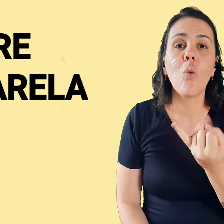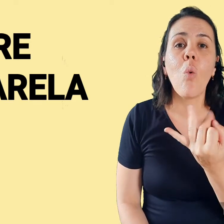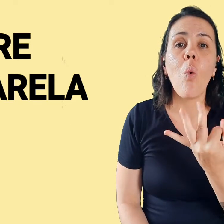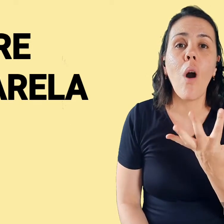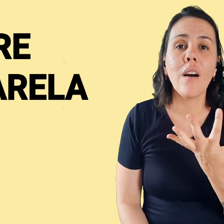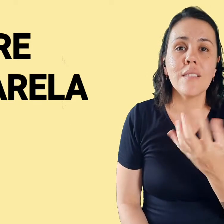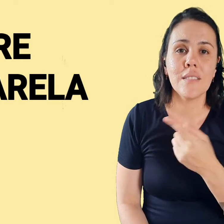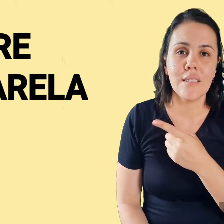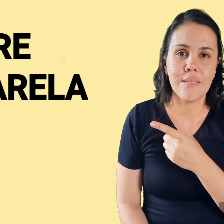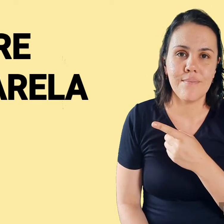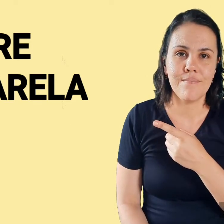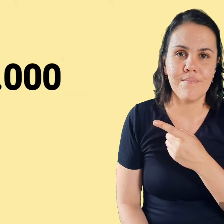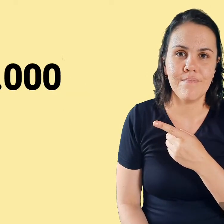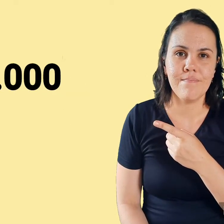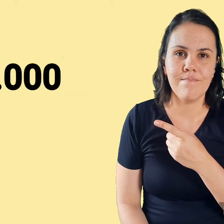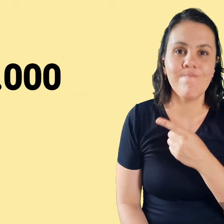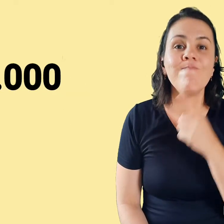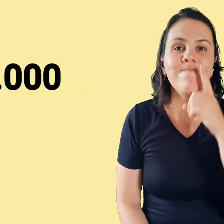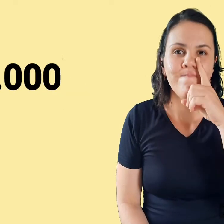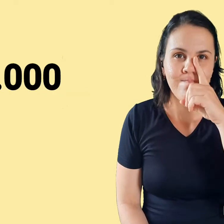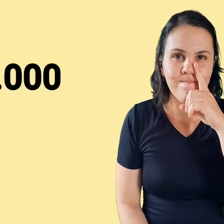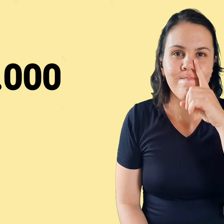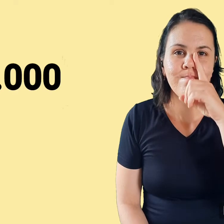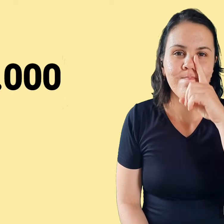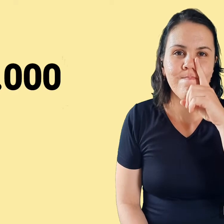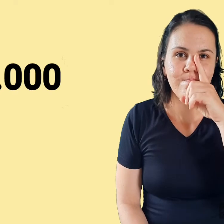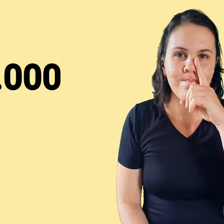28 mil pessoas, um terço da população.